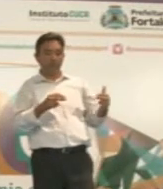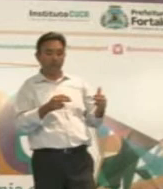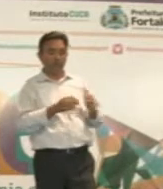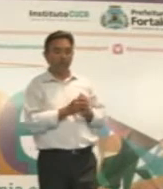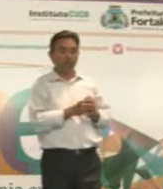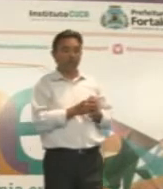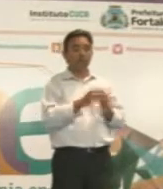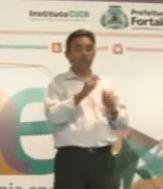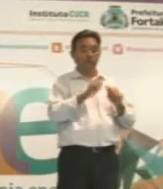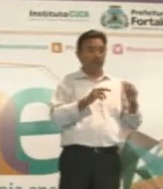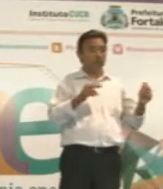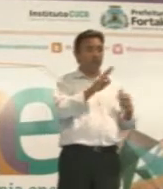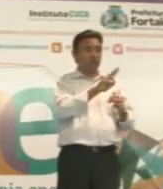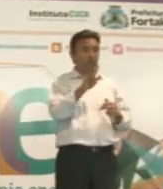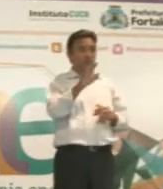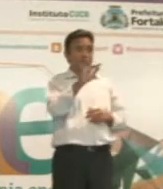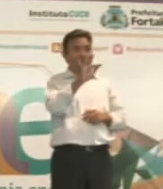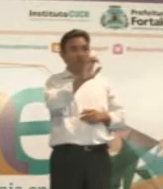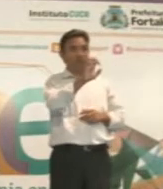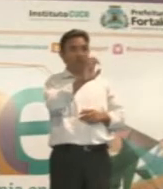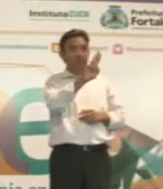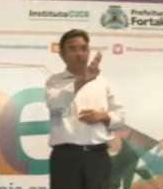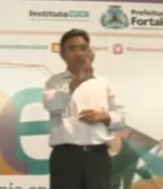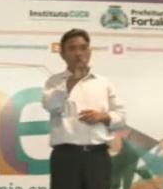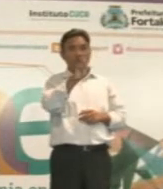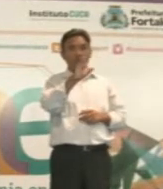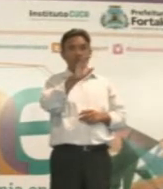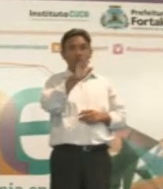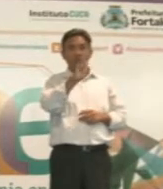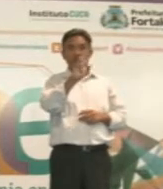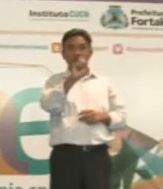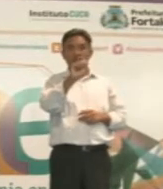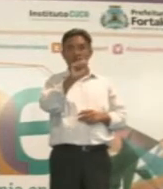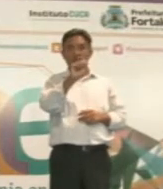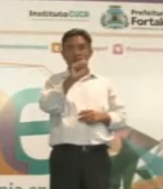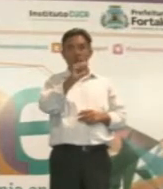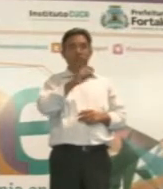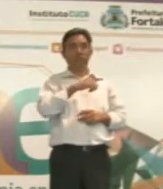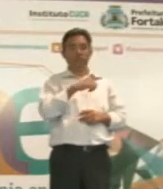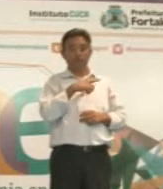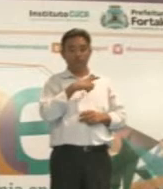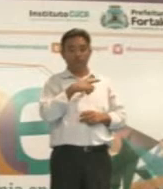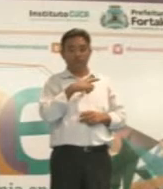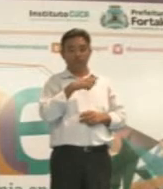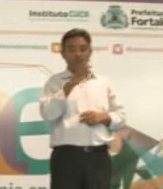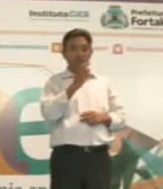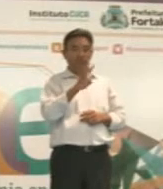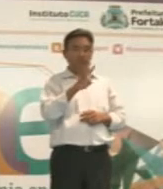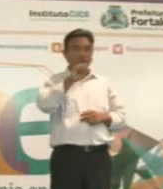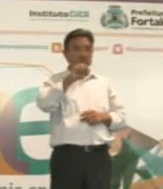O produto é chamado de ferro Cusa e contém cerca, isso aí, ó,